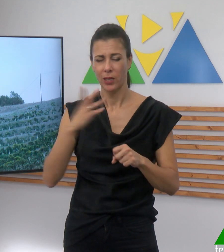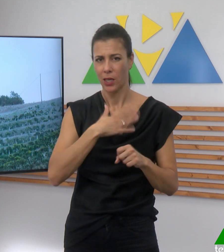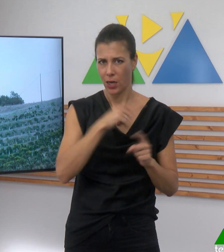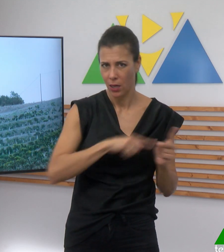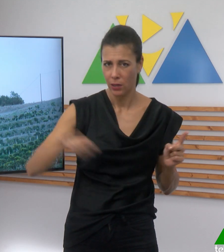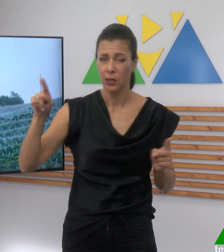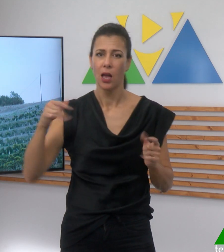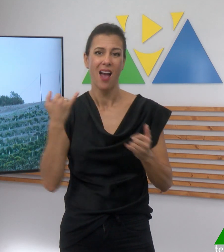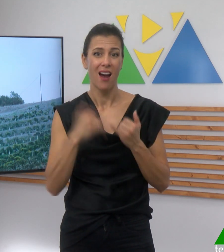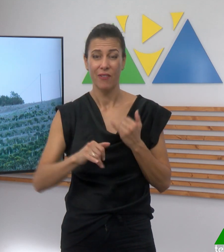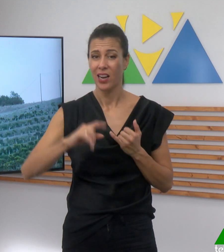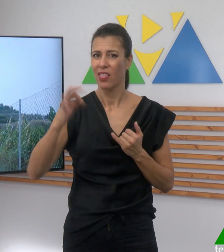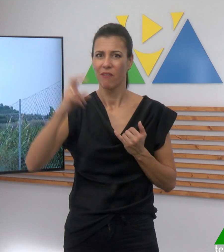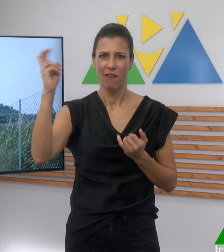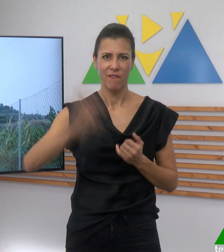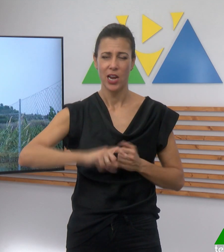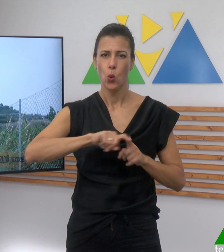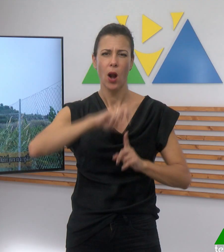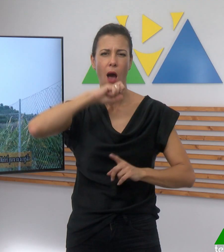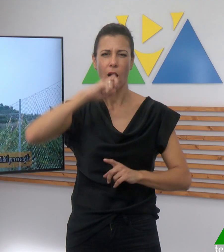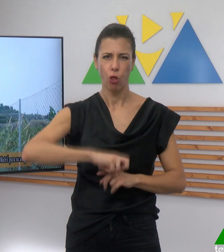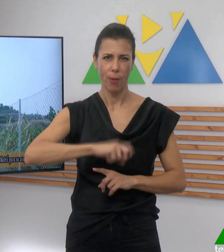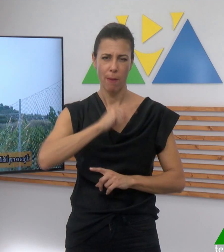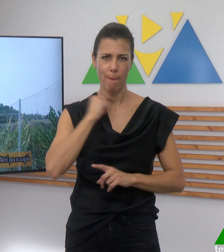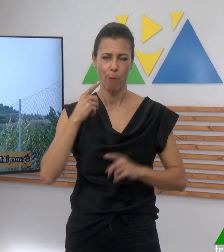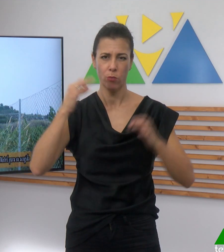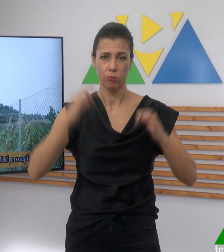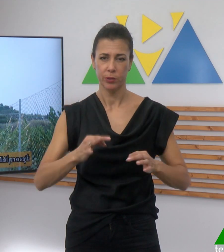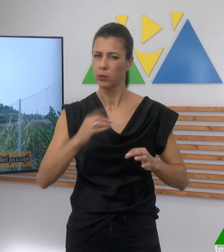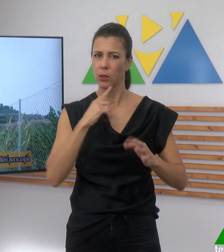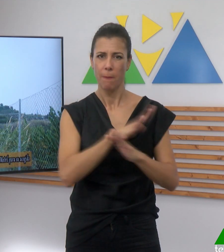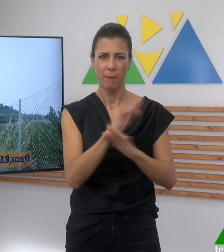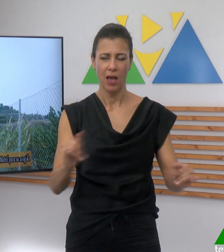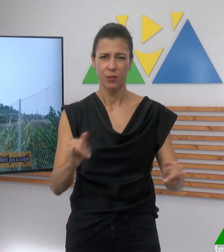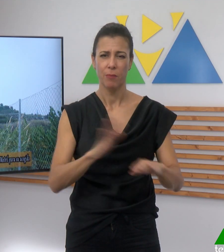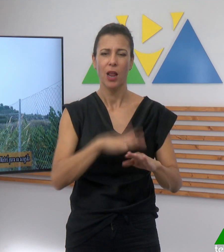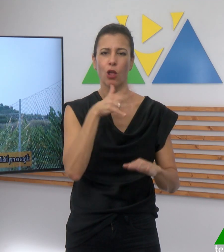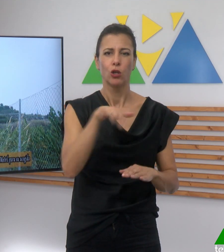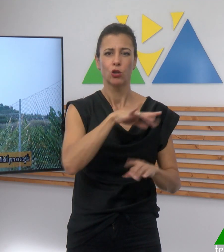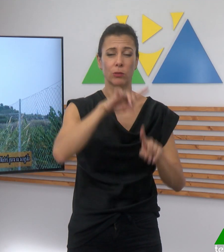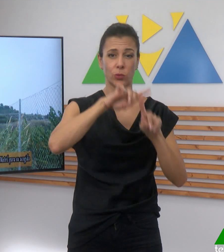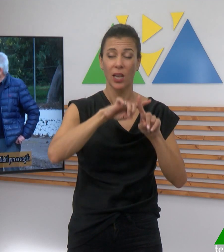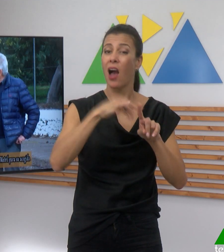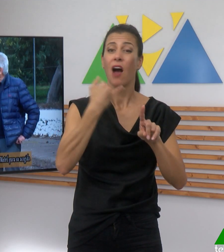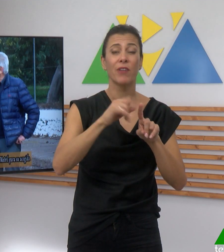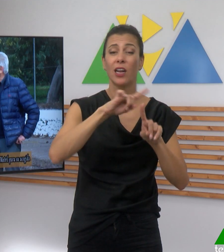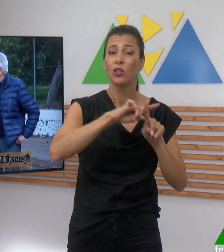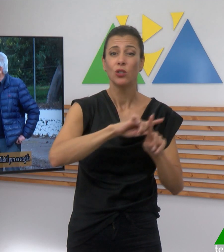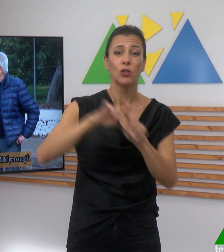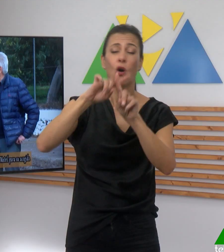tiene que venir el arzobispo para poner paz y decidir dónde se pone el Cristo patura el Cristo patura se puso en la iglesia mayor en la capilla de